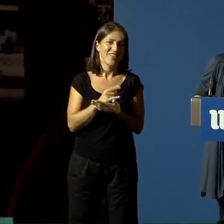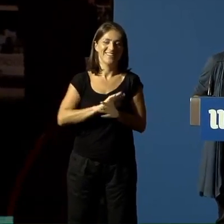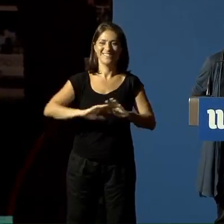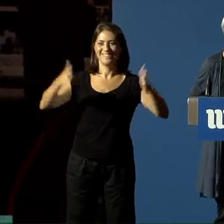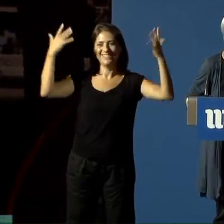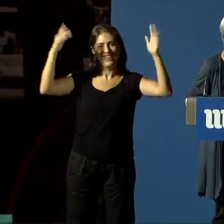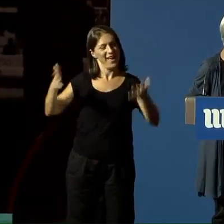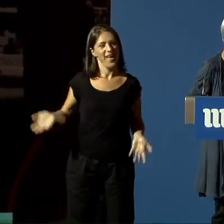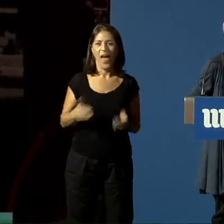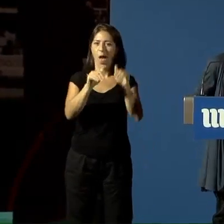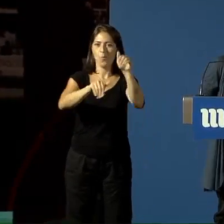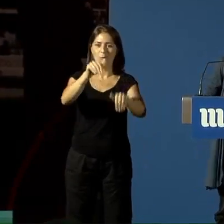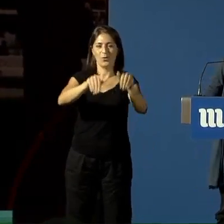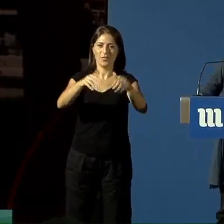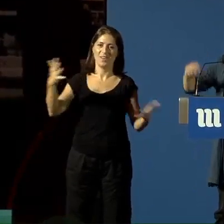amigas.